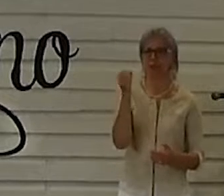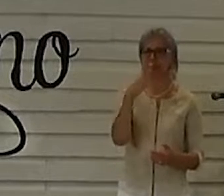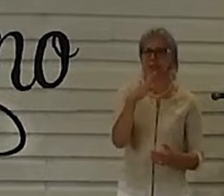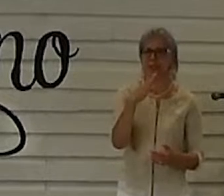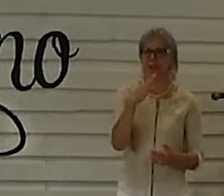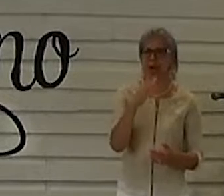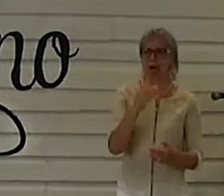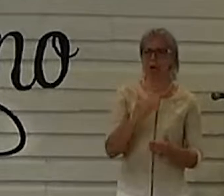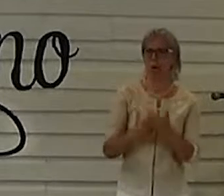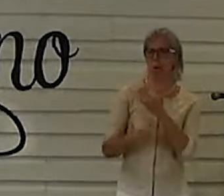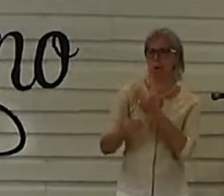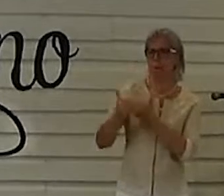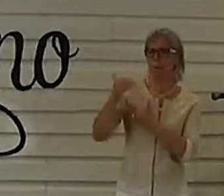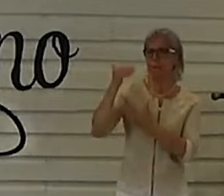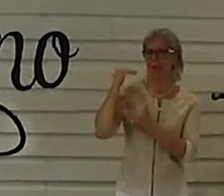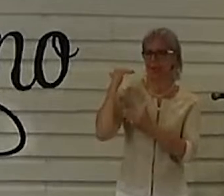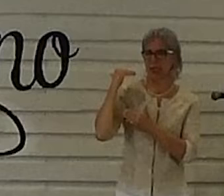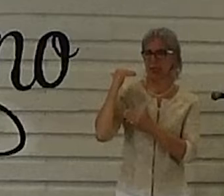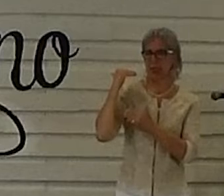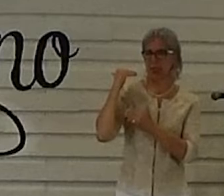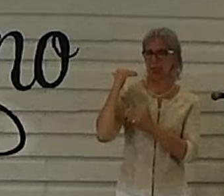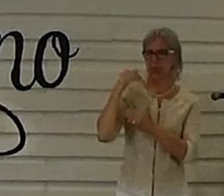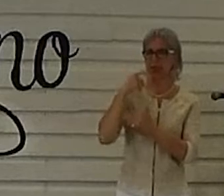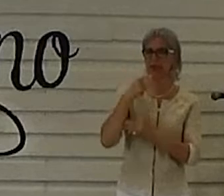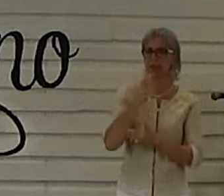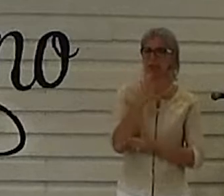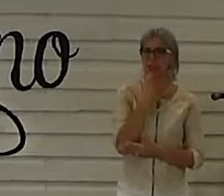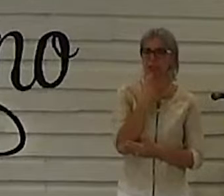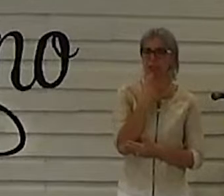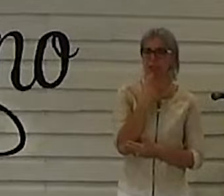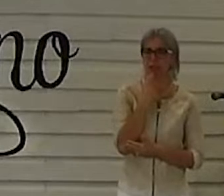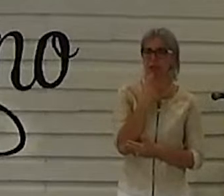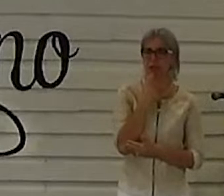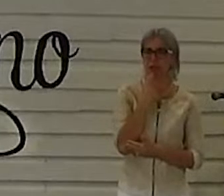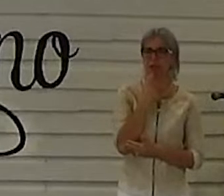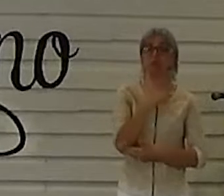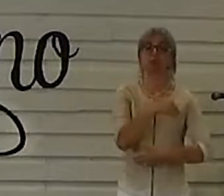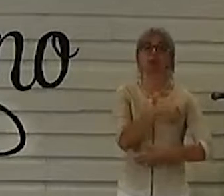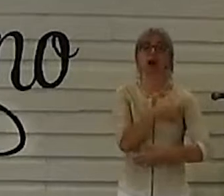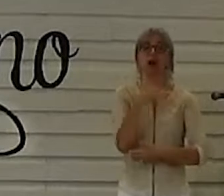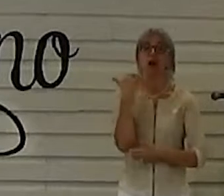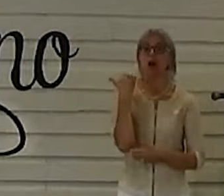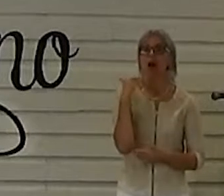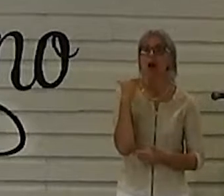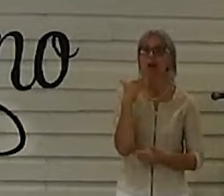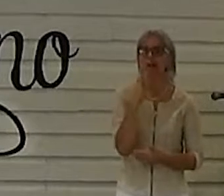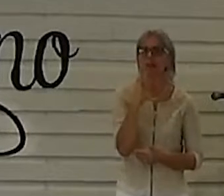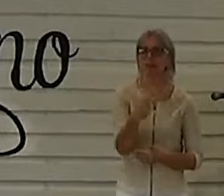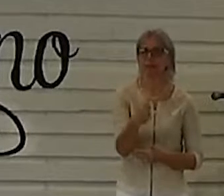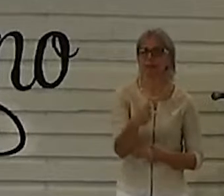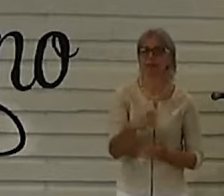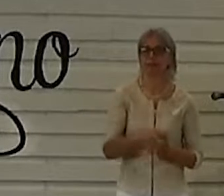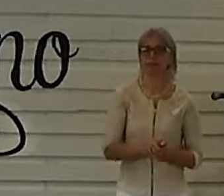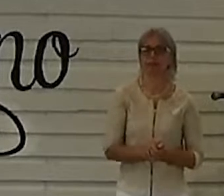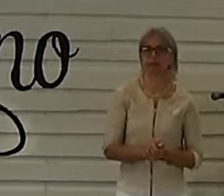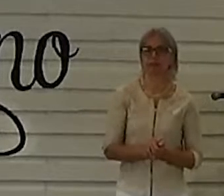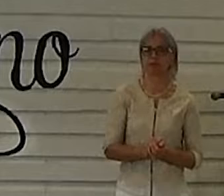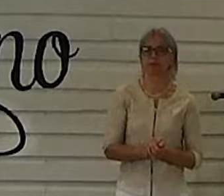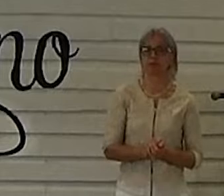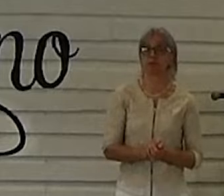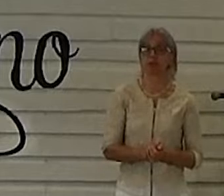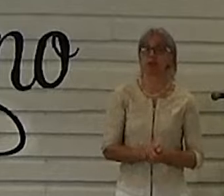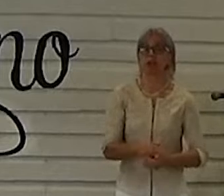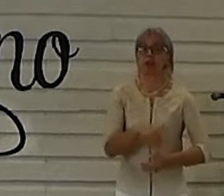A volte dimentichiamo chi eravamo. L'apostolo Paolo dice qualcosa al suo amato